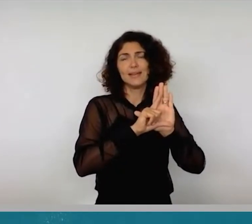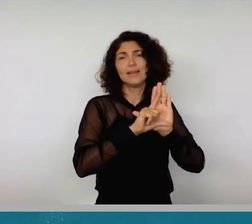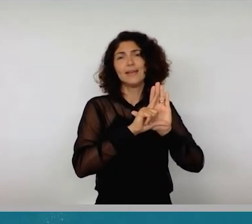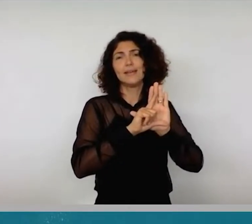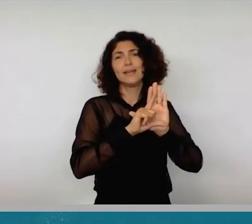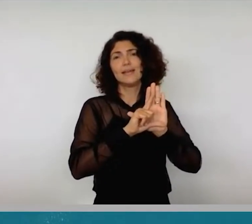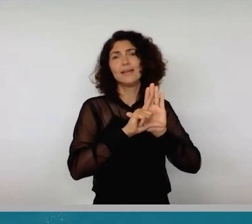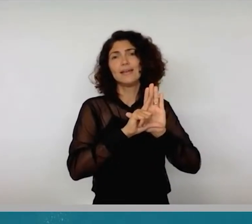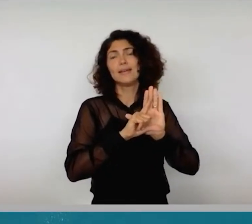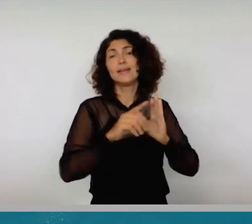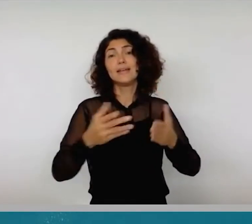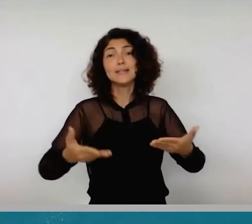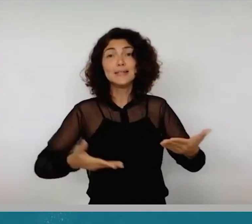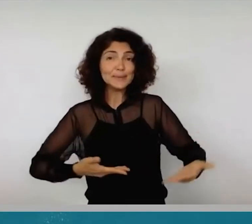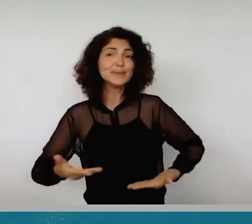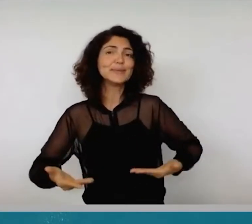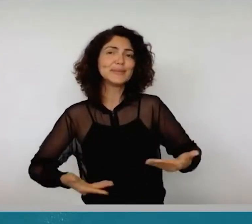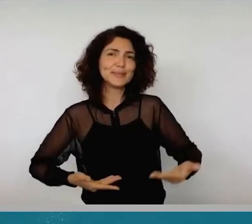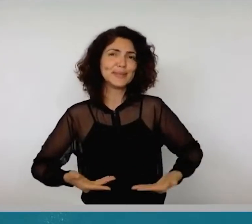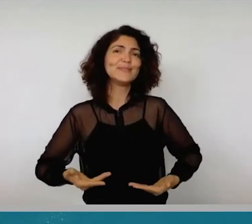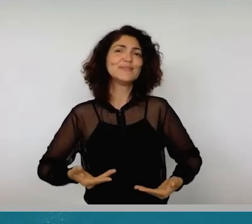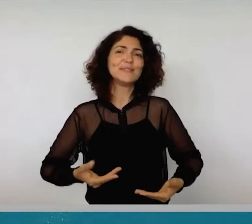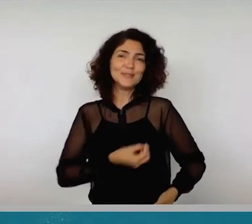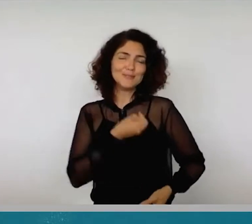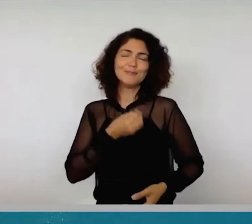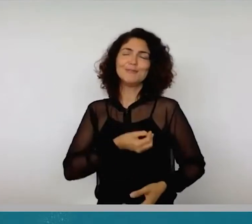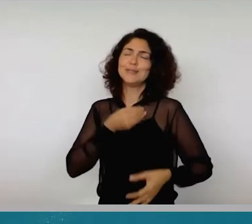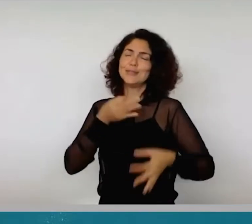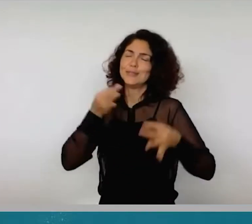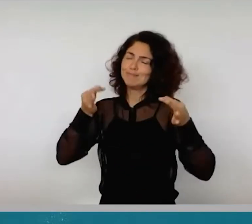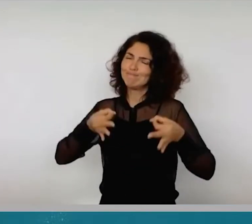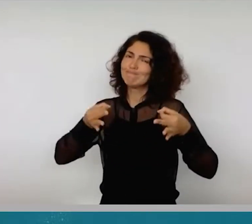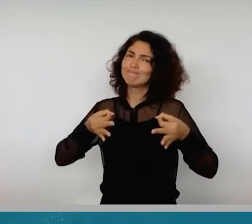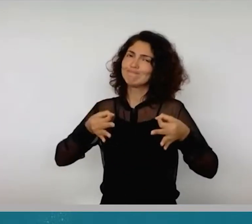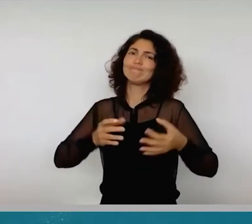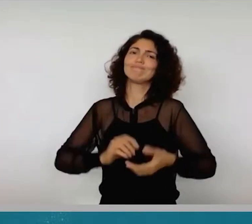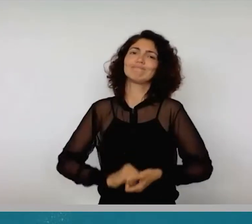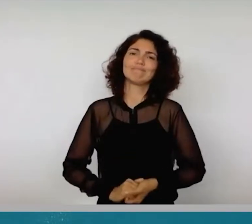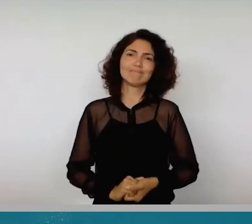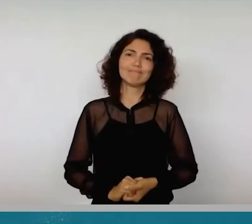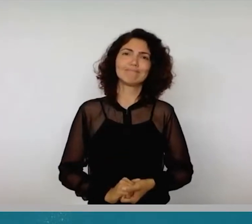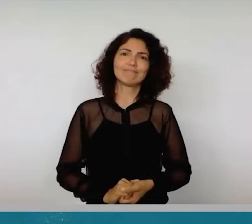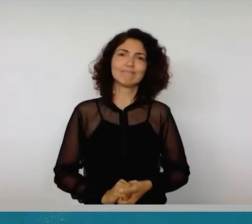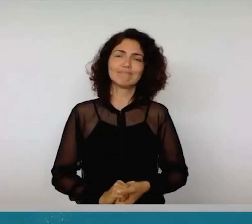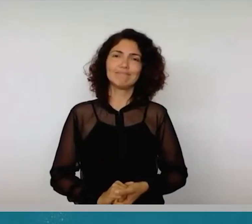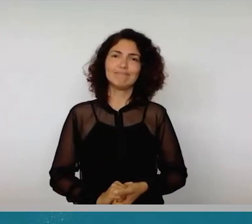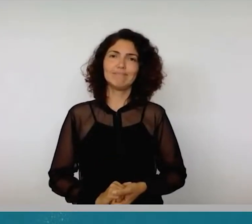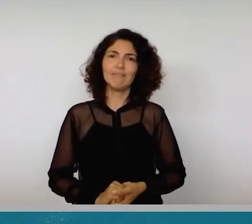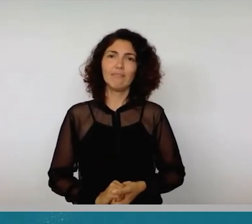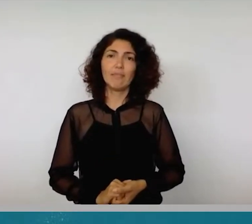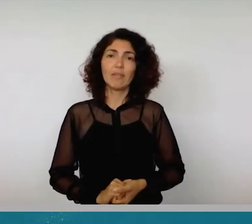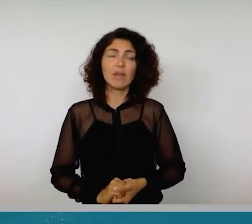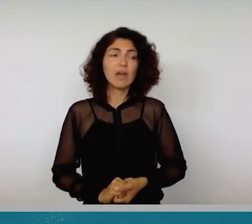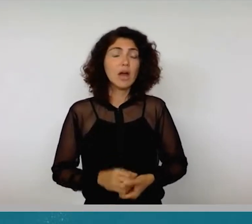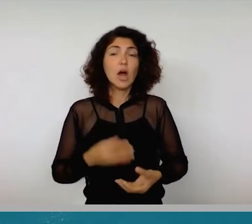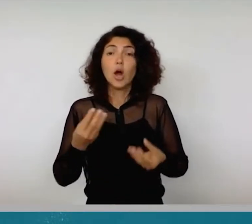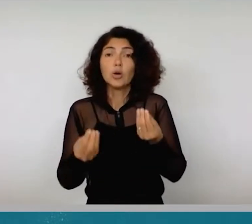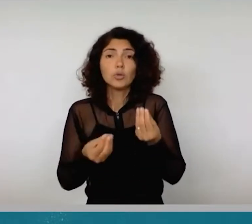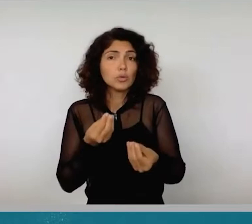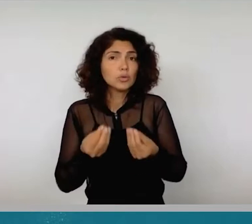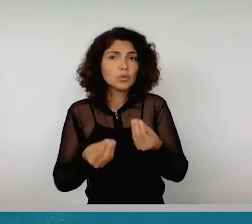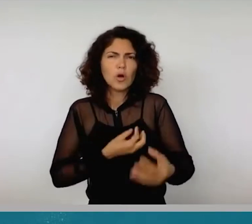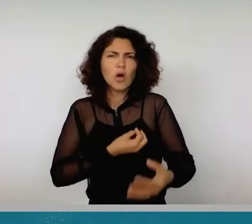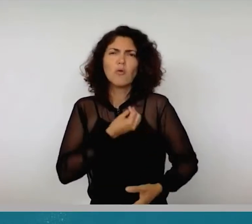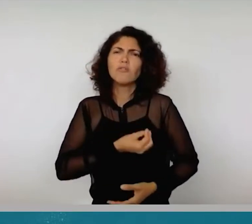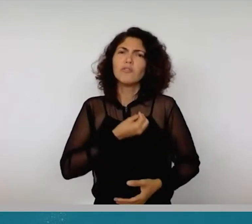vida perfeita do nosso Pai Celeste. Então, não tem outra maneira, irmãos, da igreja viver essa